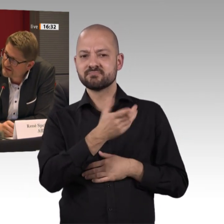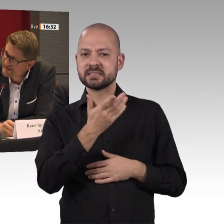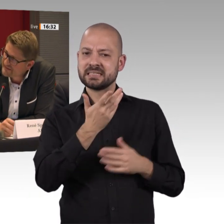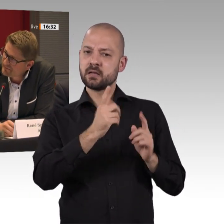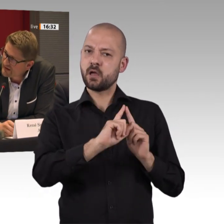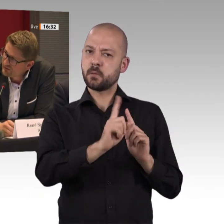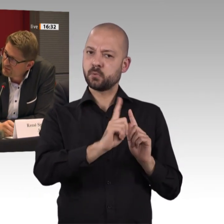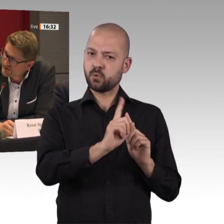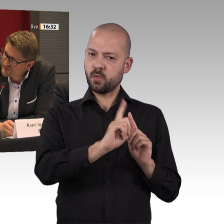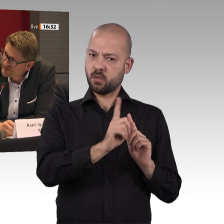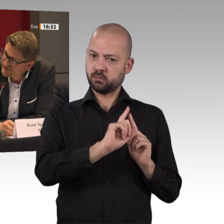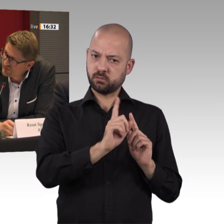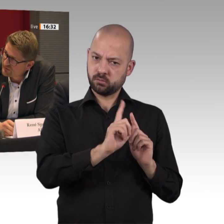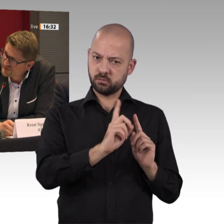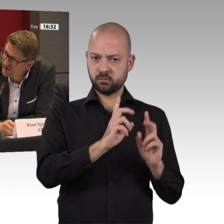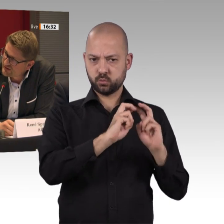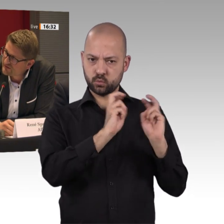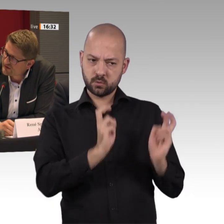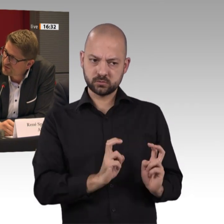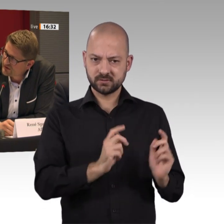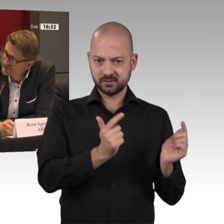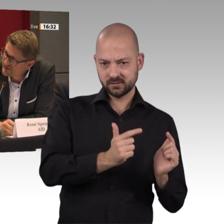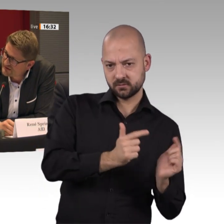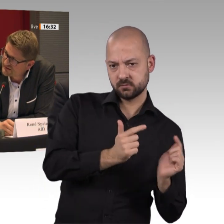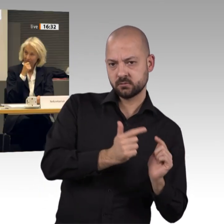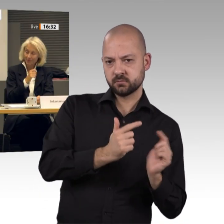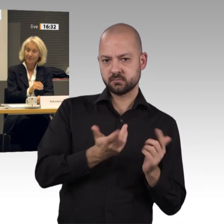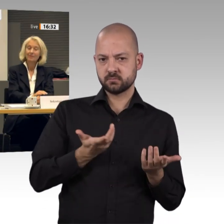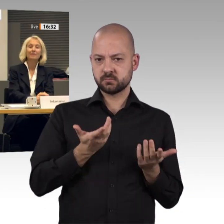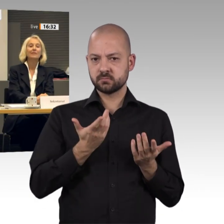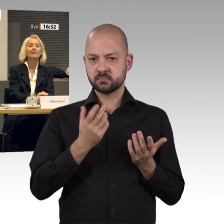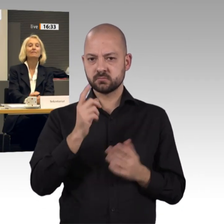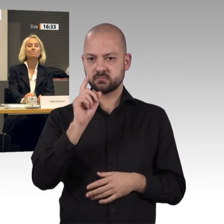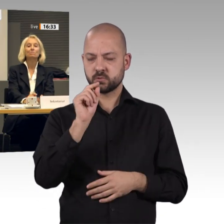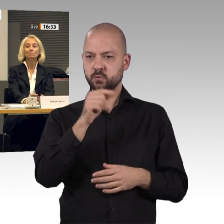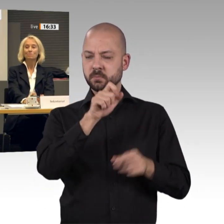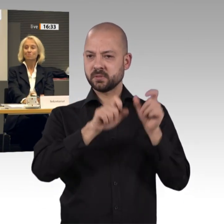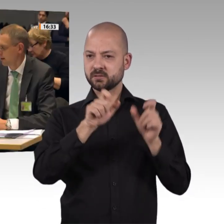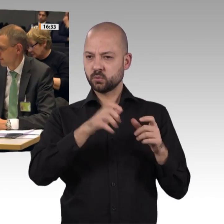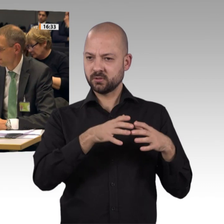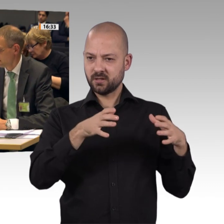Sie, um mit der Situation umzugehen, diese Angehörigen zu entlasten? Herr Keller.